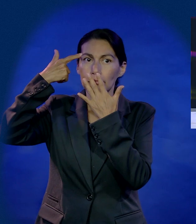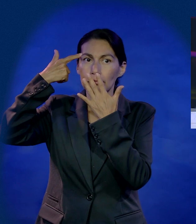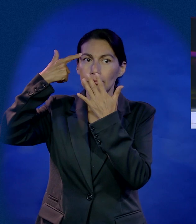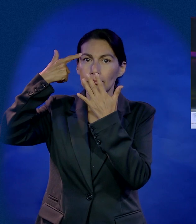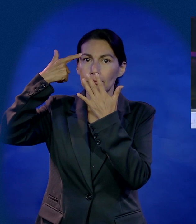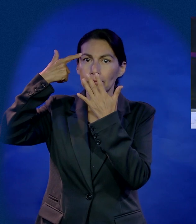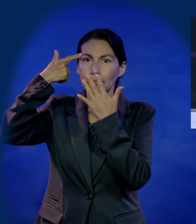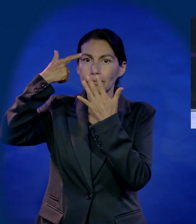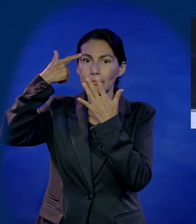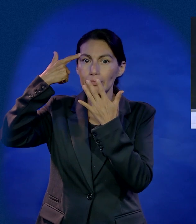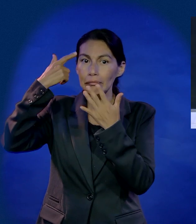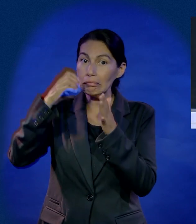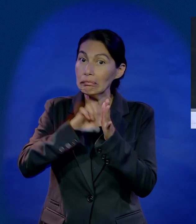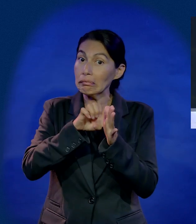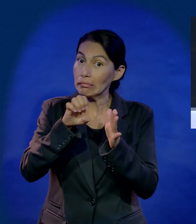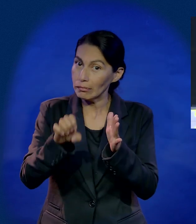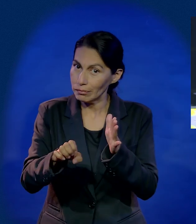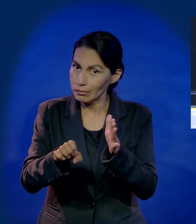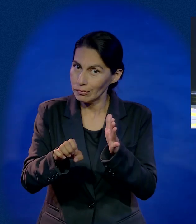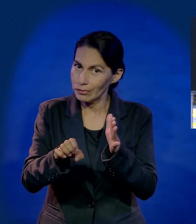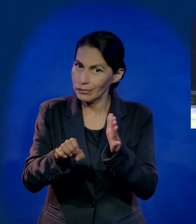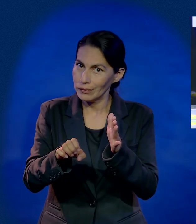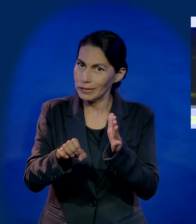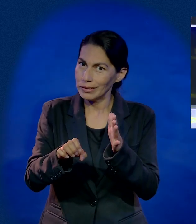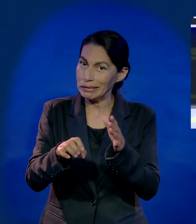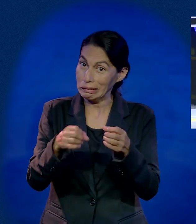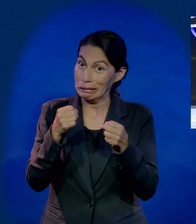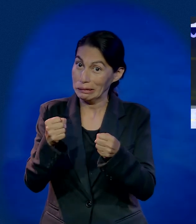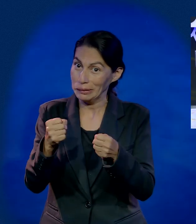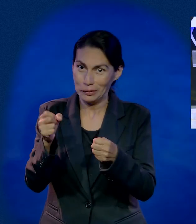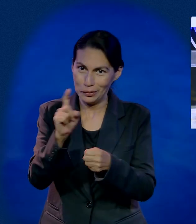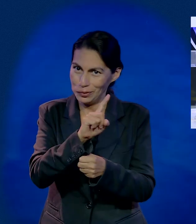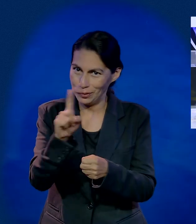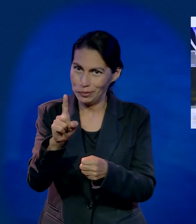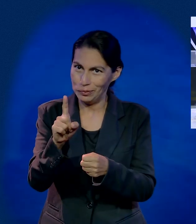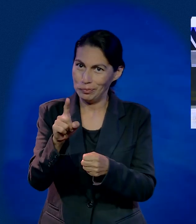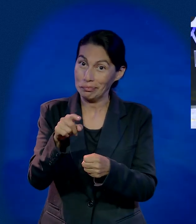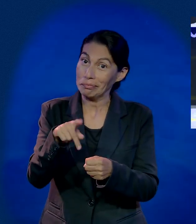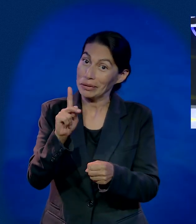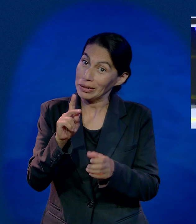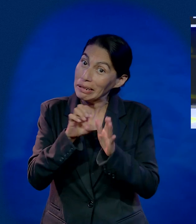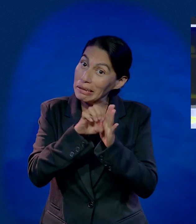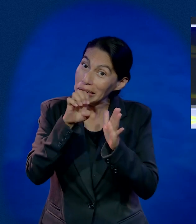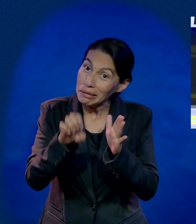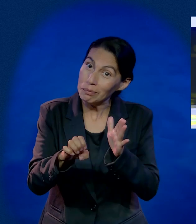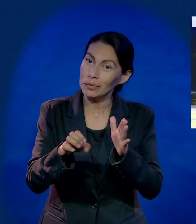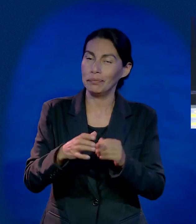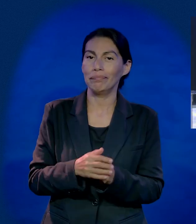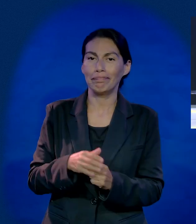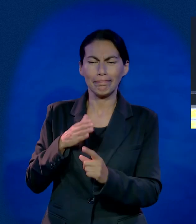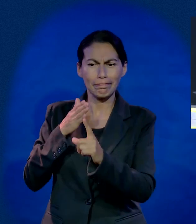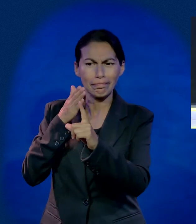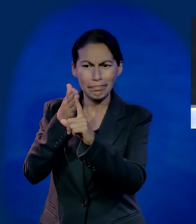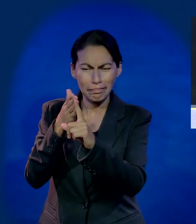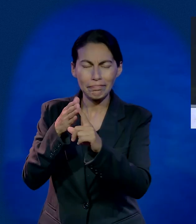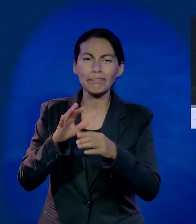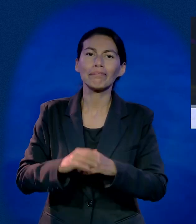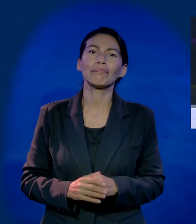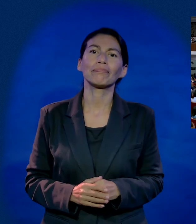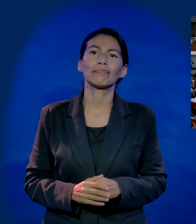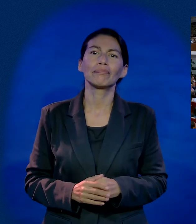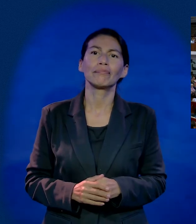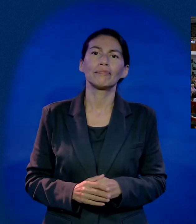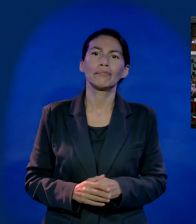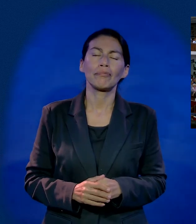Calma, calma. Solo es un ejemplo, no te va a pasar. Pero es que es un ejemplo